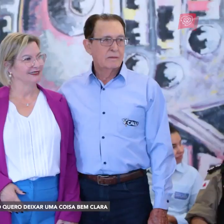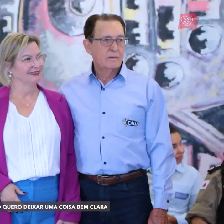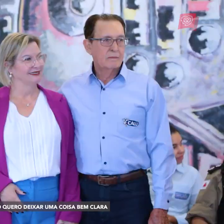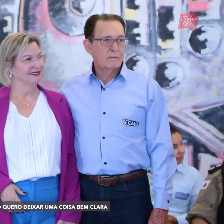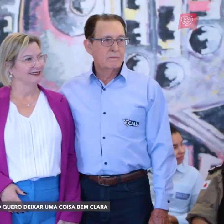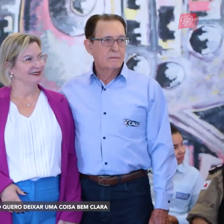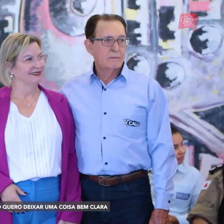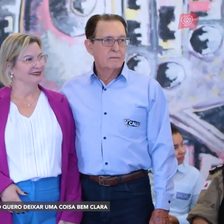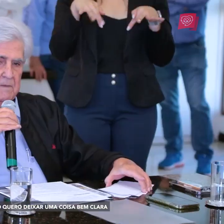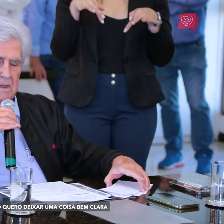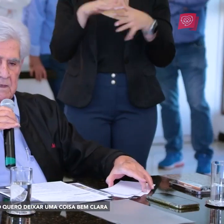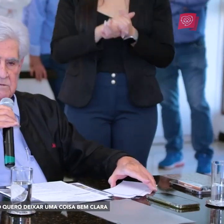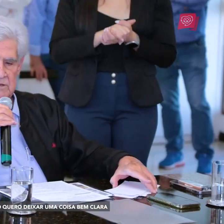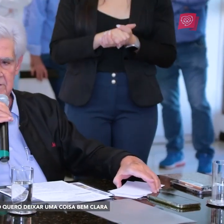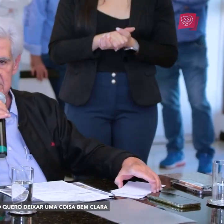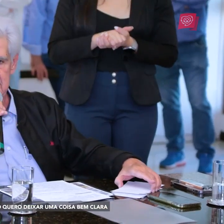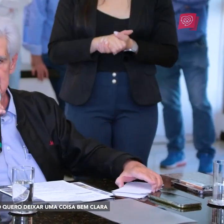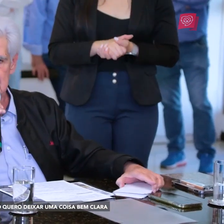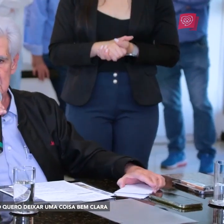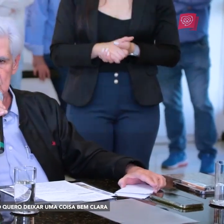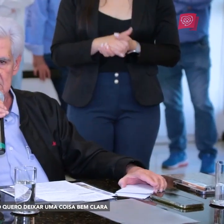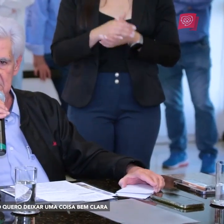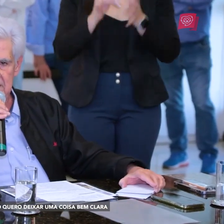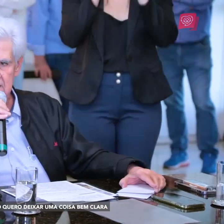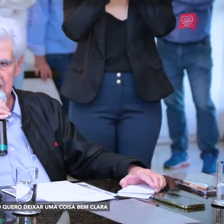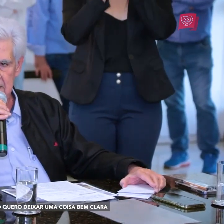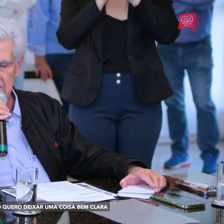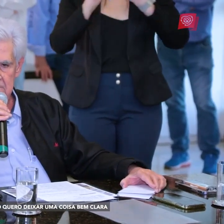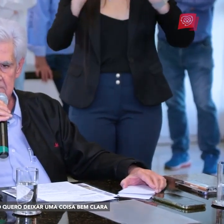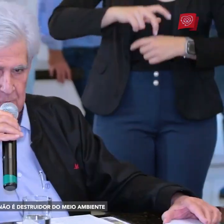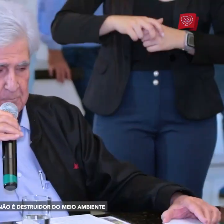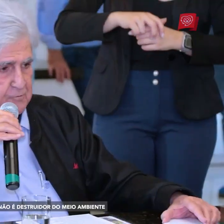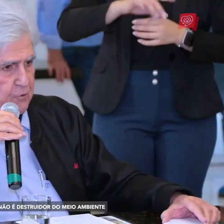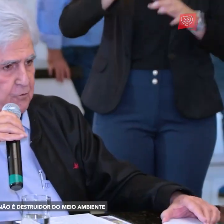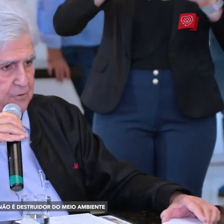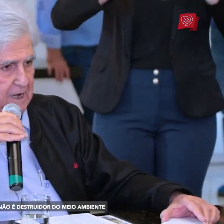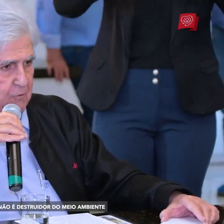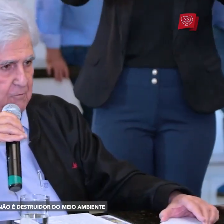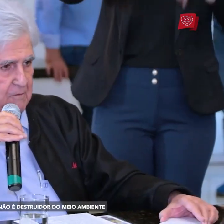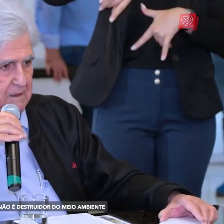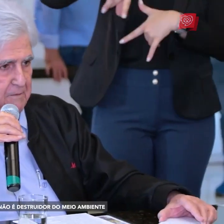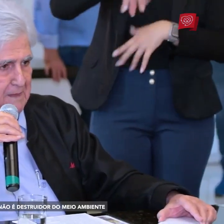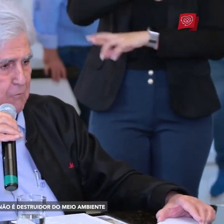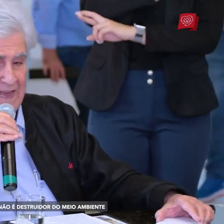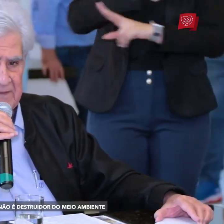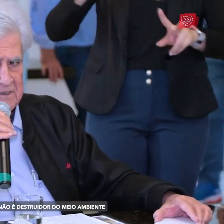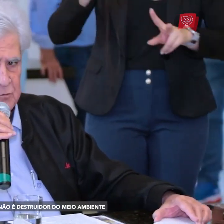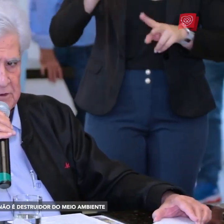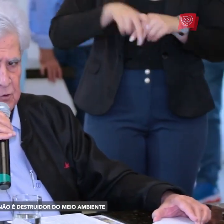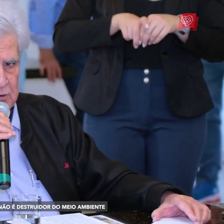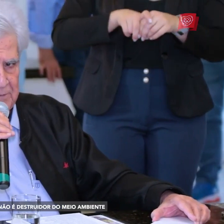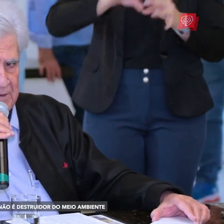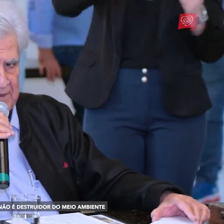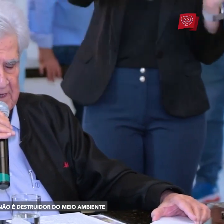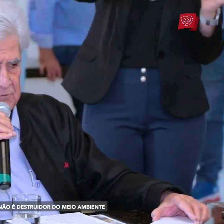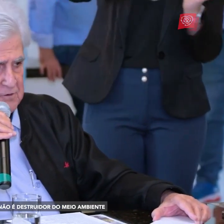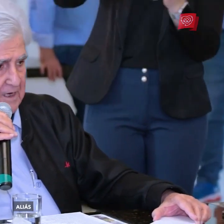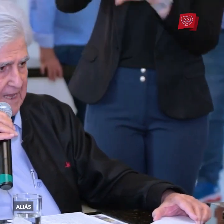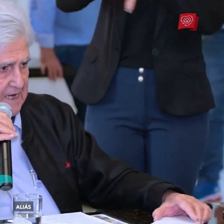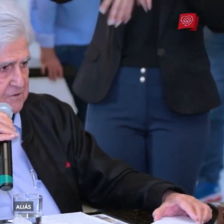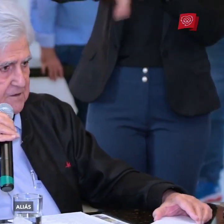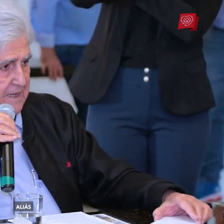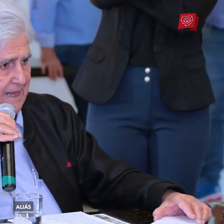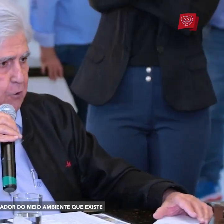Para encerrar, eu só quero deixar uma coisa bem clara. O produtor rural não é destruidor